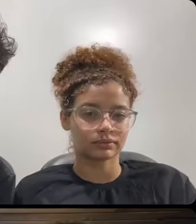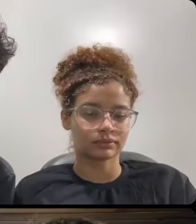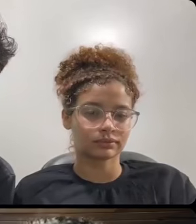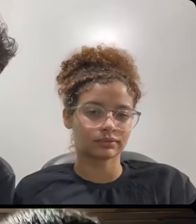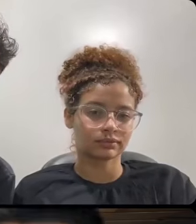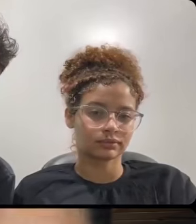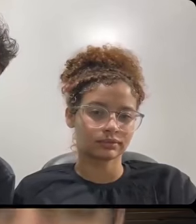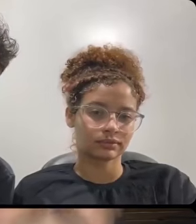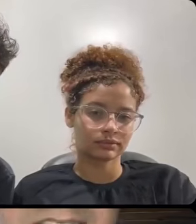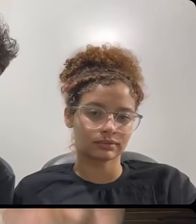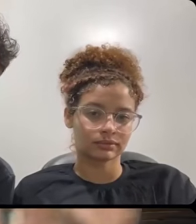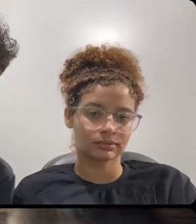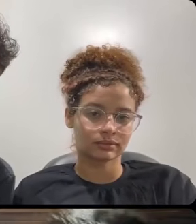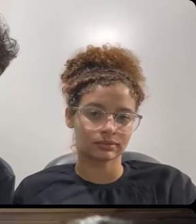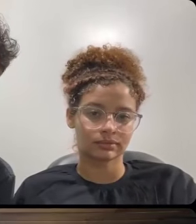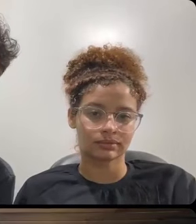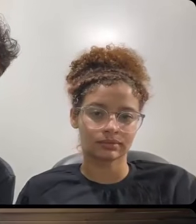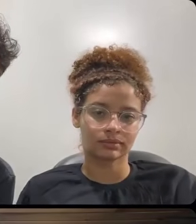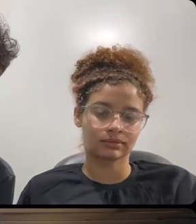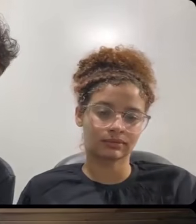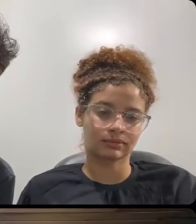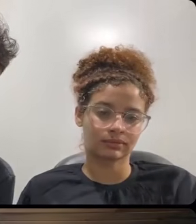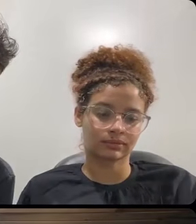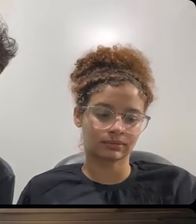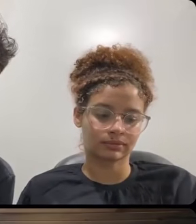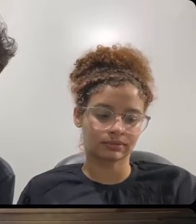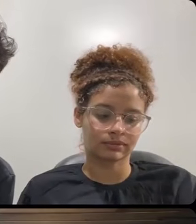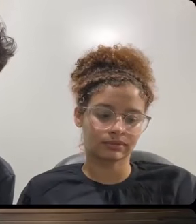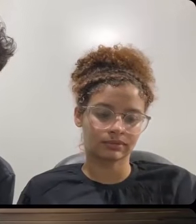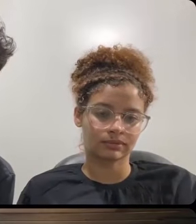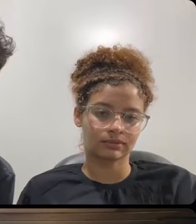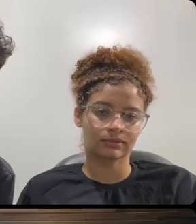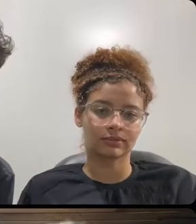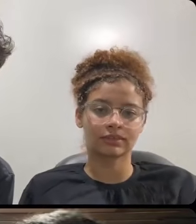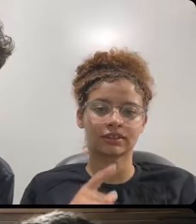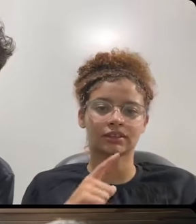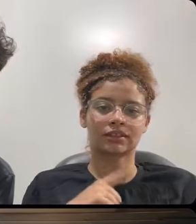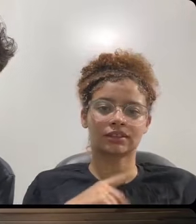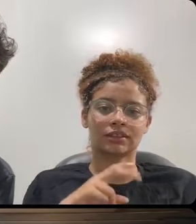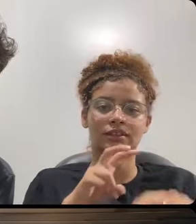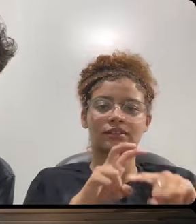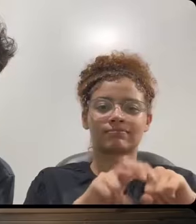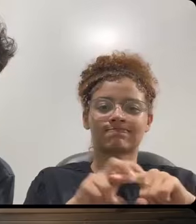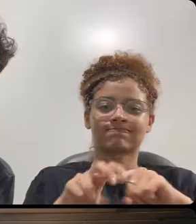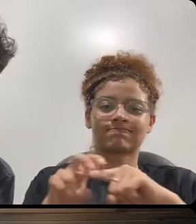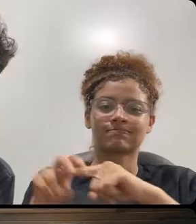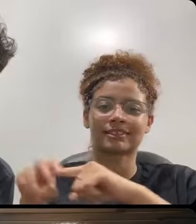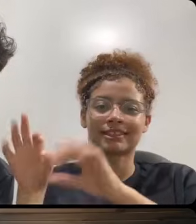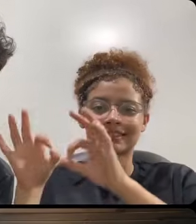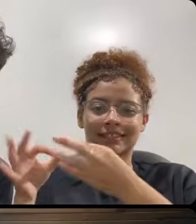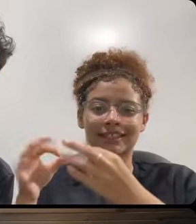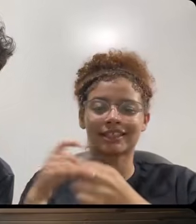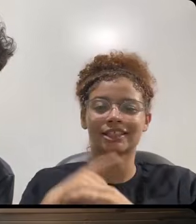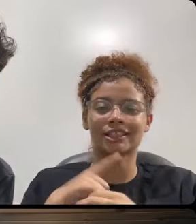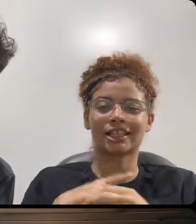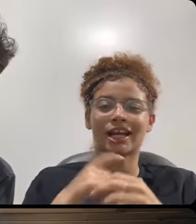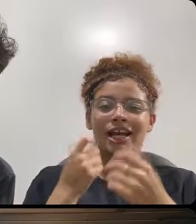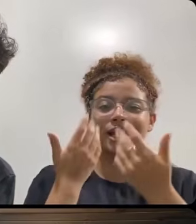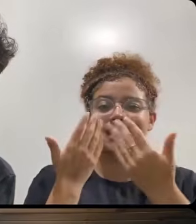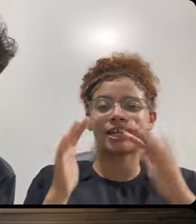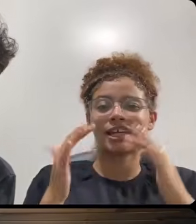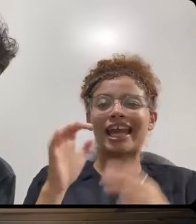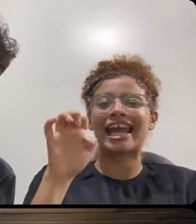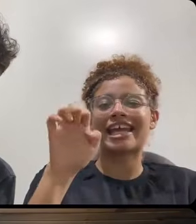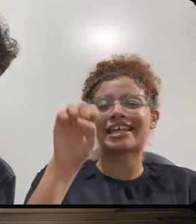ele tinha um assento como nós estamos aqui. Só que tem no sofá, ele só tem que sentar naquele sofá, entende? E eu olhava ali,